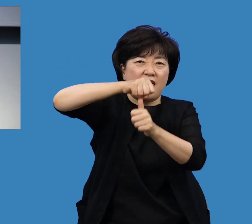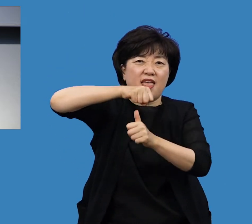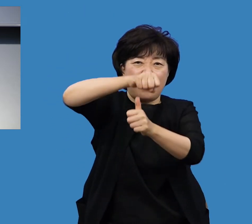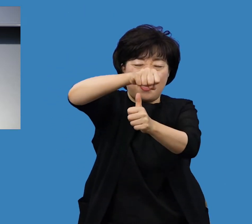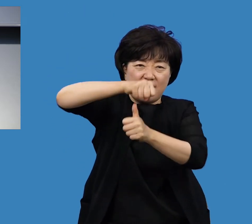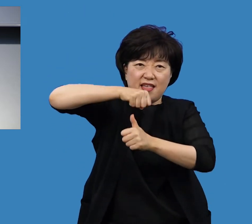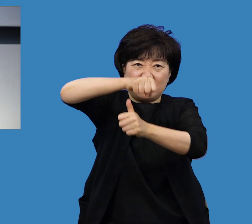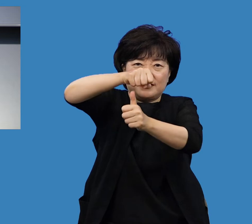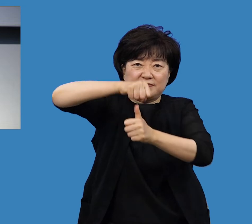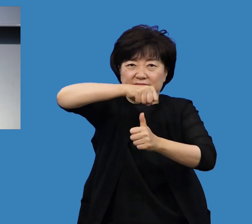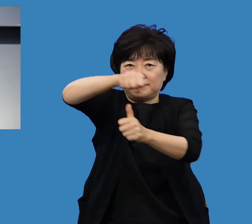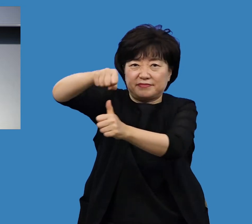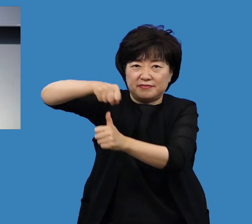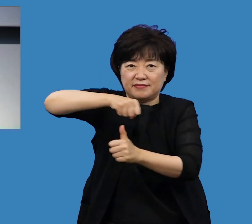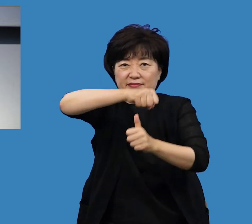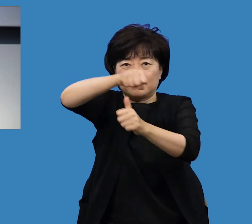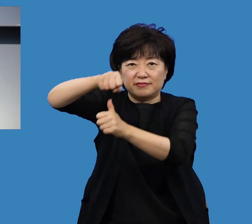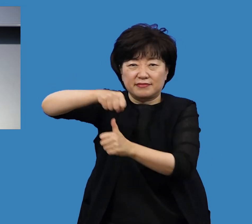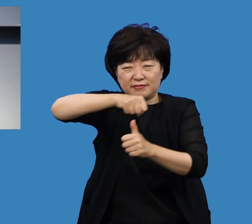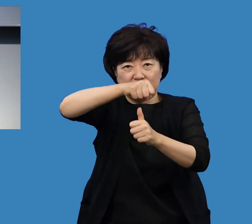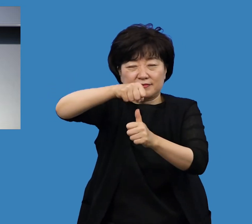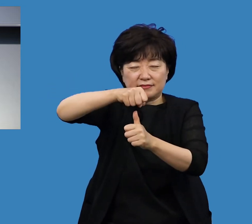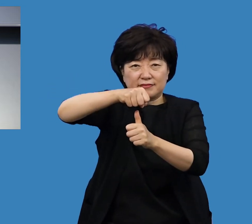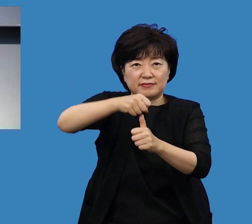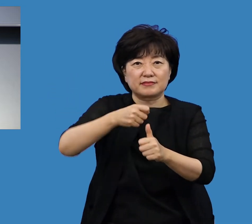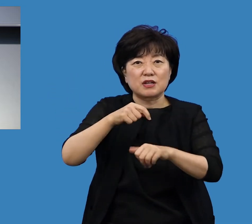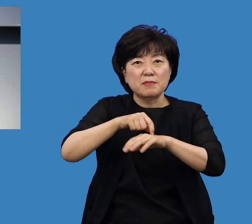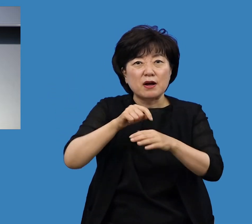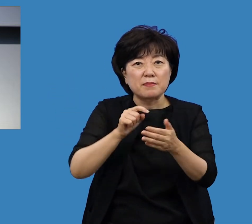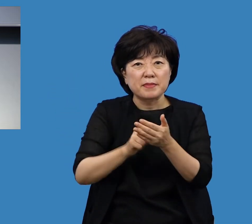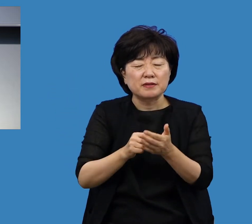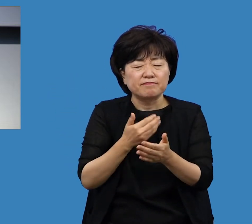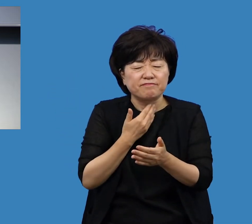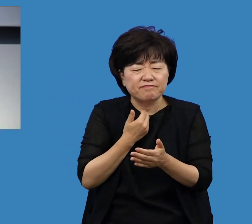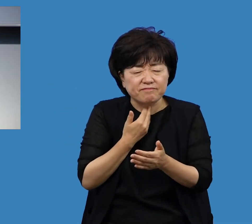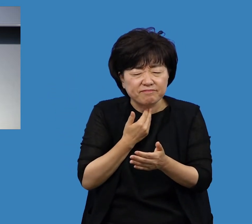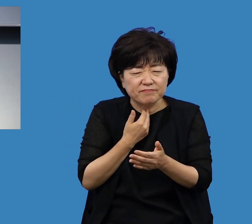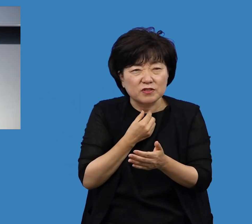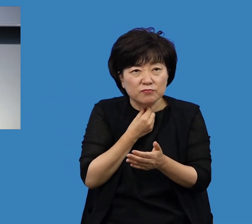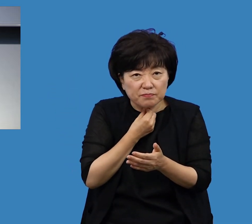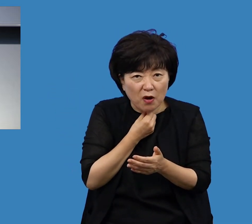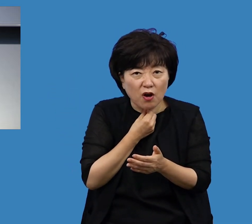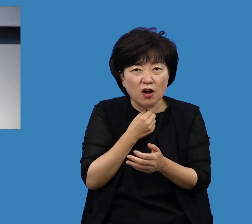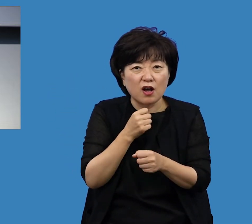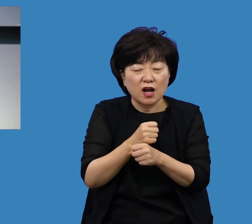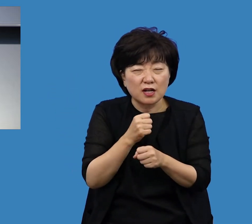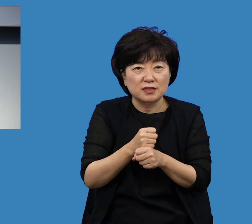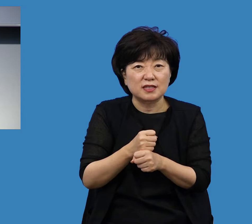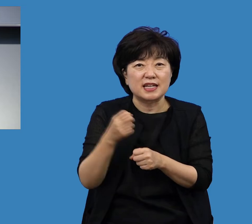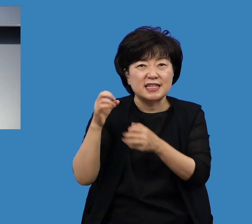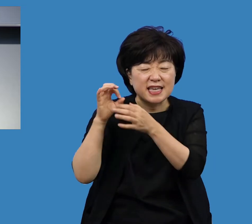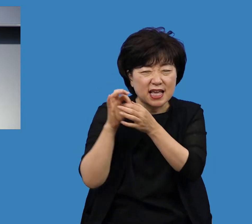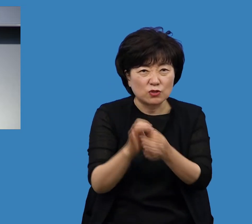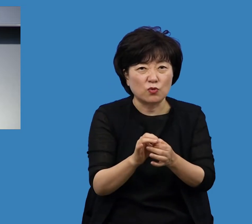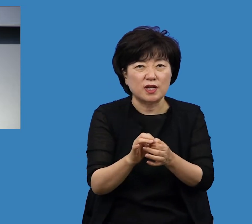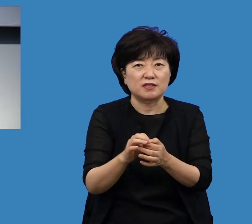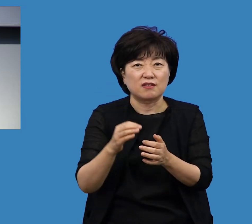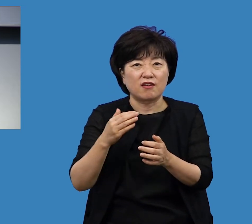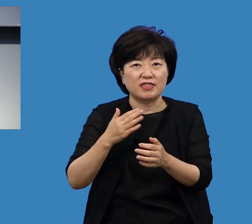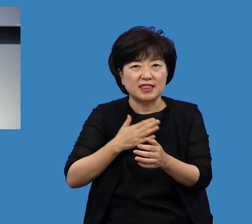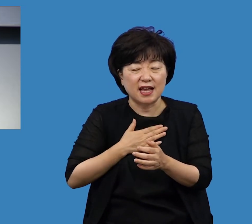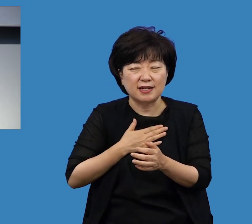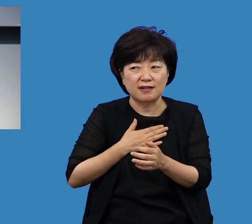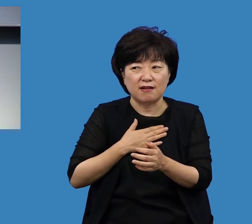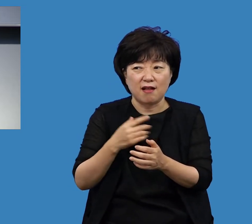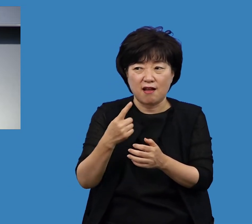안에 생기면 그 갈망이요. 우리를 에류나오 하도록 합니다. 계속 우리의 지를 자극해서 뭘